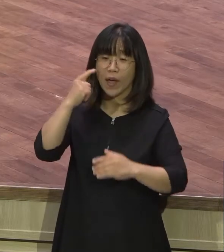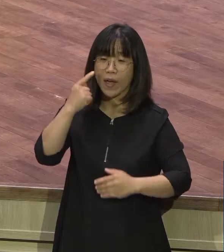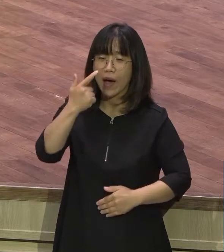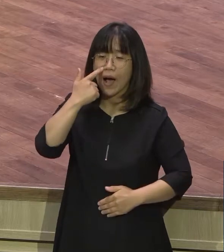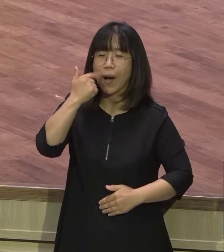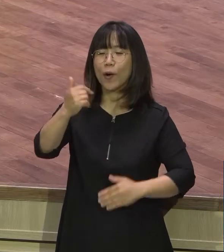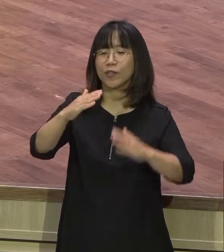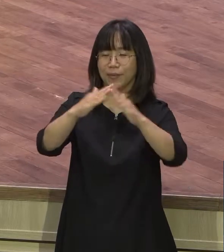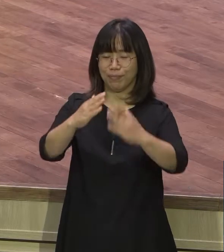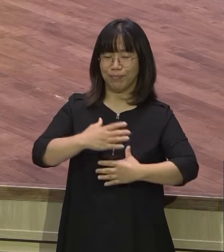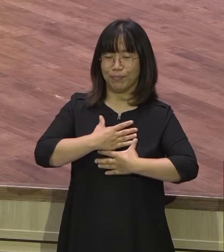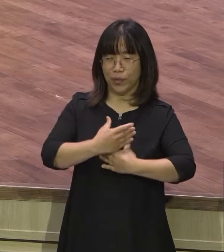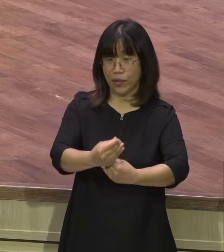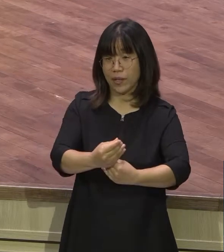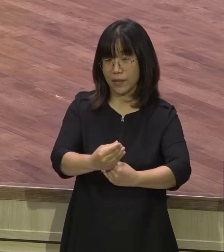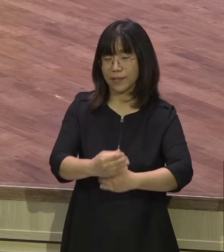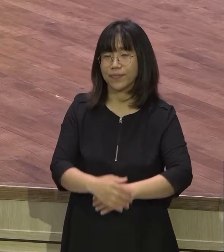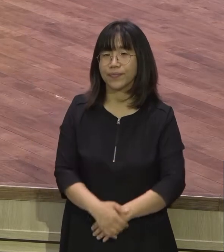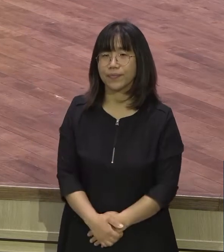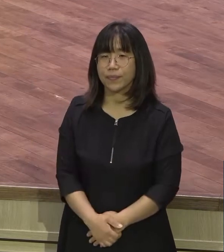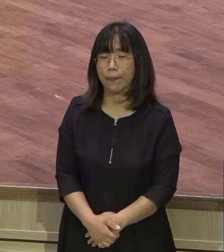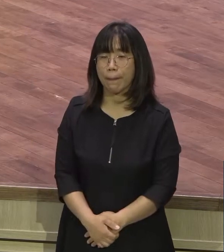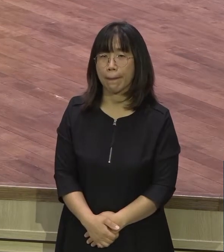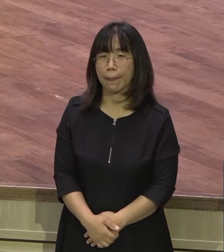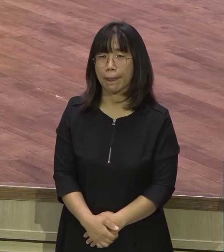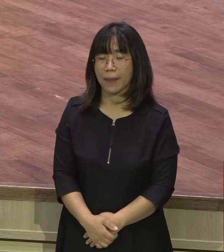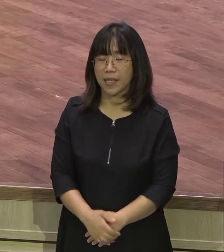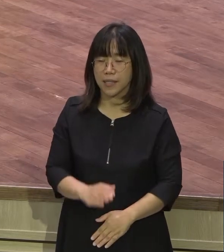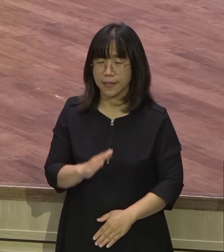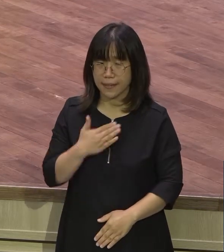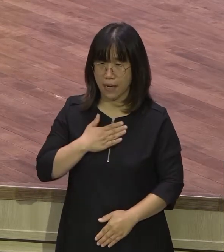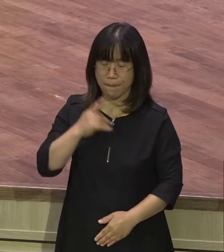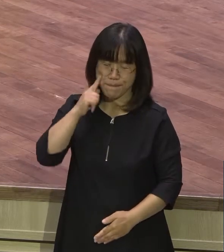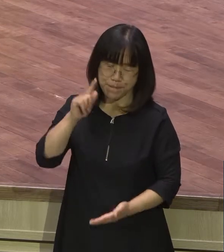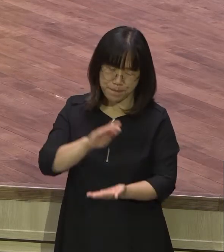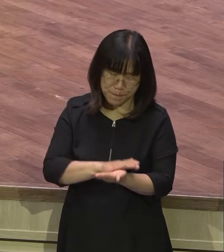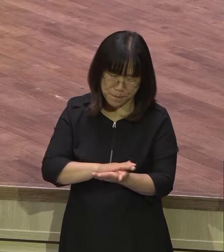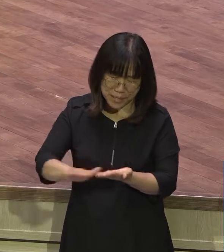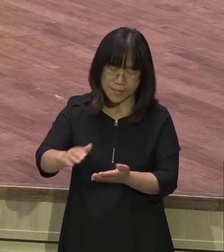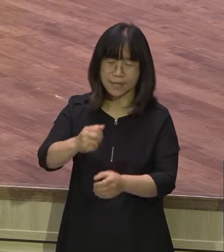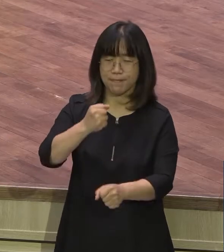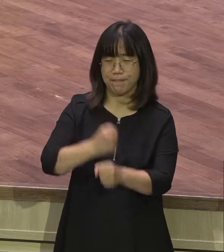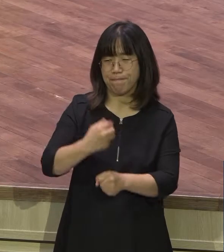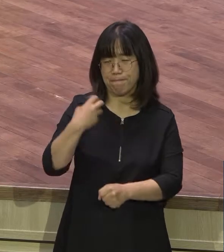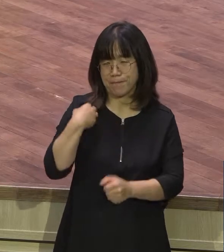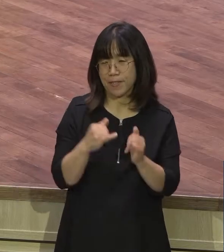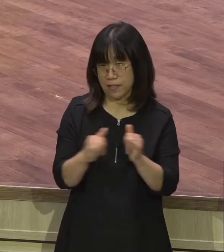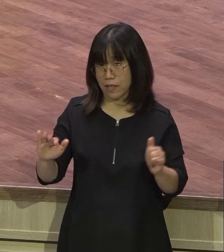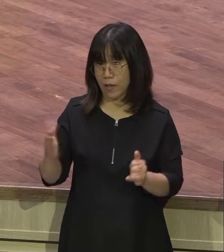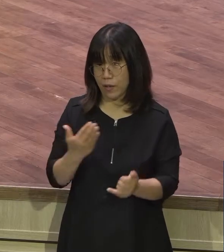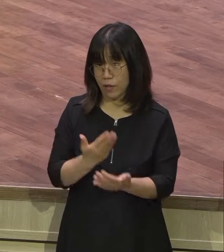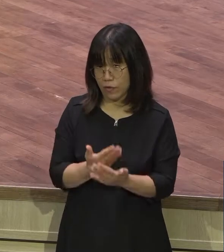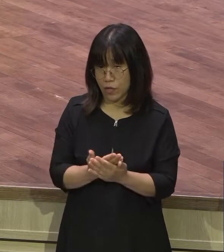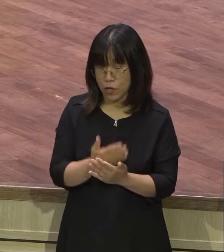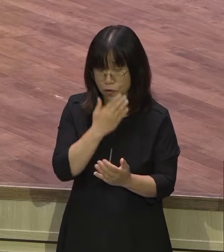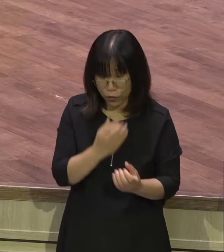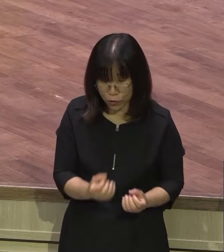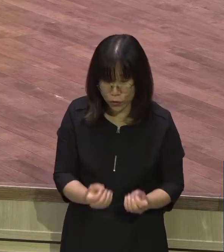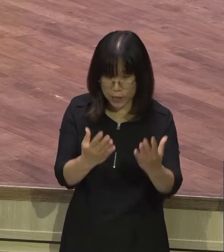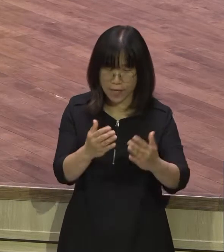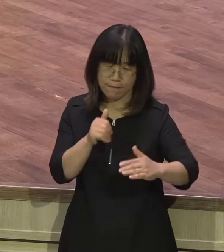집 여러분들 하나님 정말 피스메이카 되기야 조사사 축제의 장을 여는